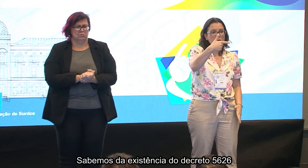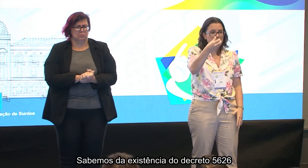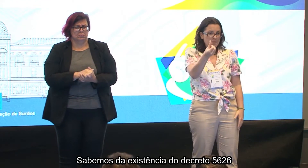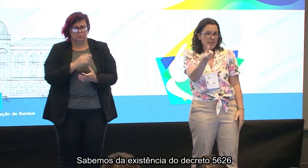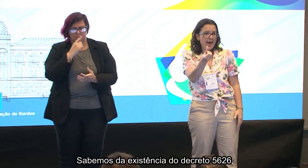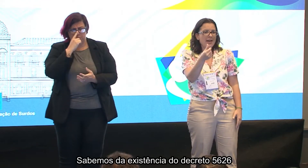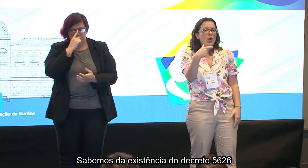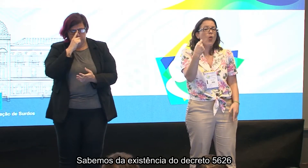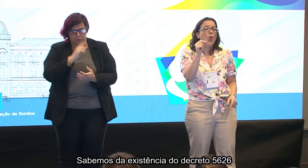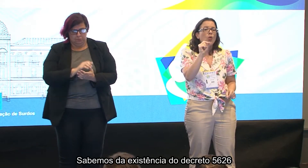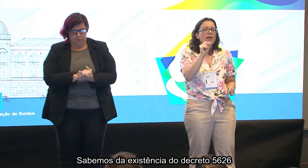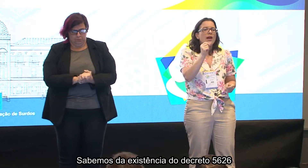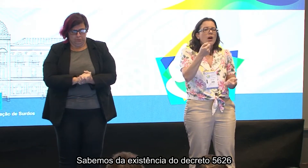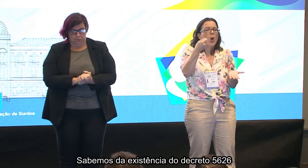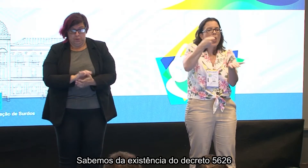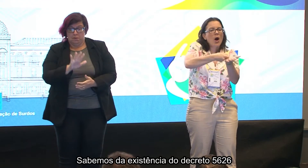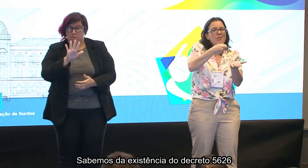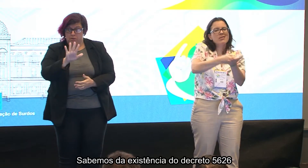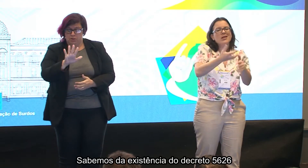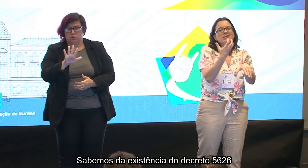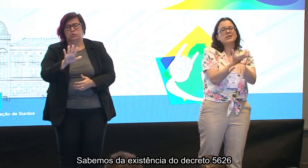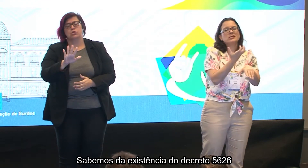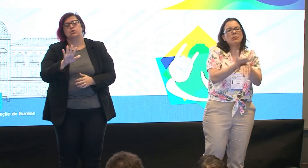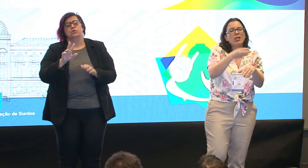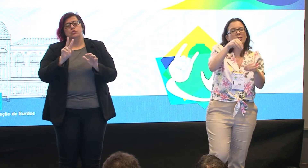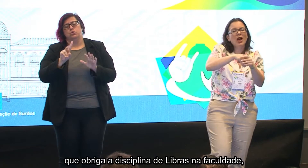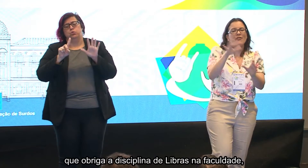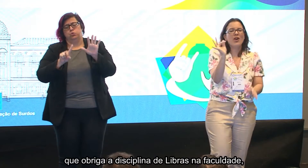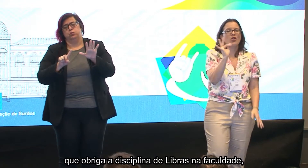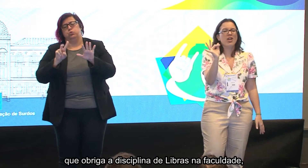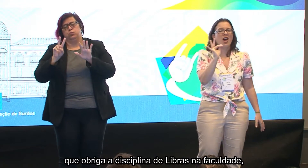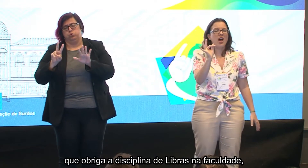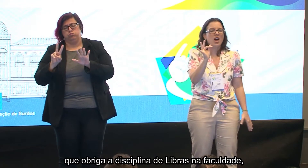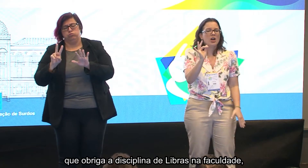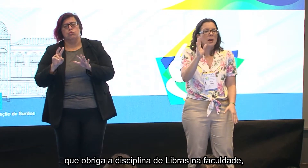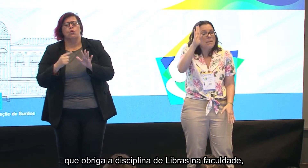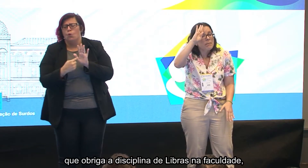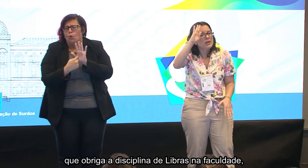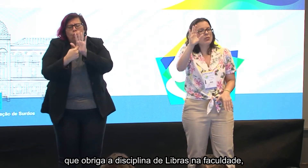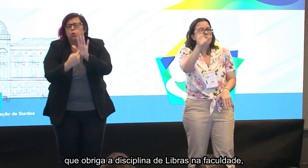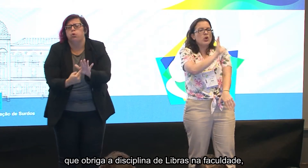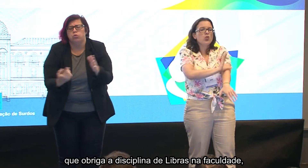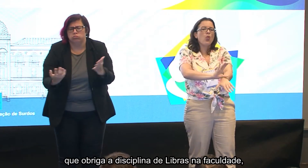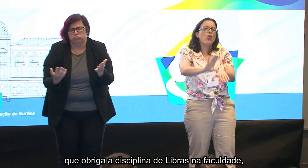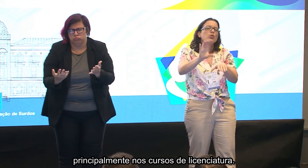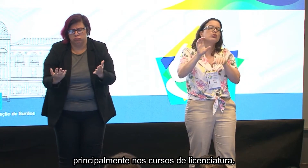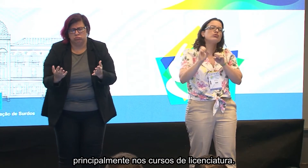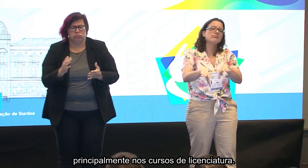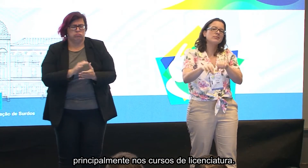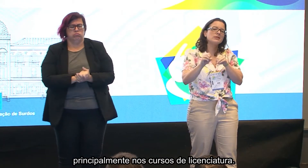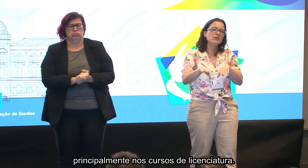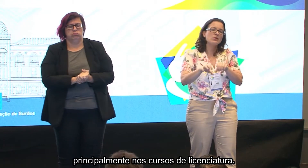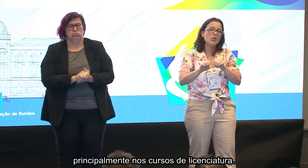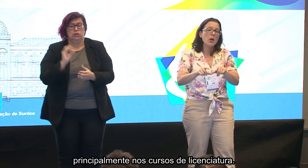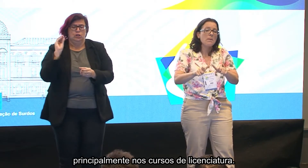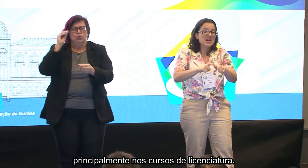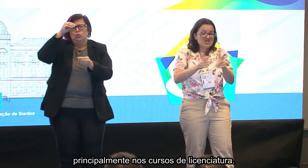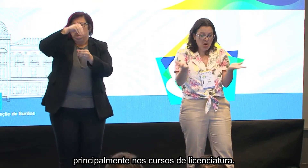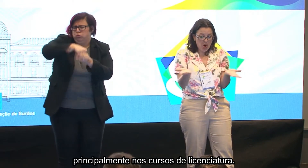Sabemos também da existência do decreto 5626, que obriga a disciplina de Libras na faculdade, principalmente nos cursos de